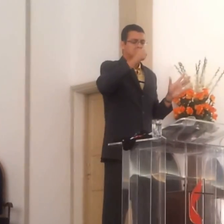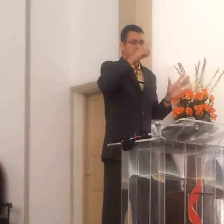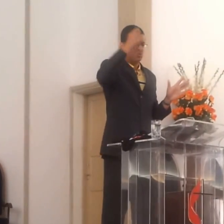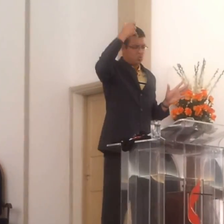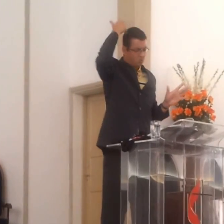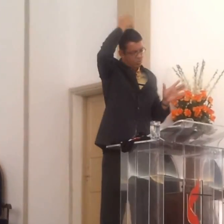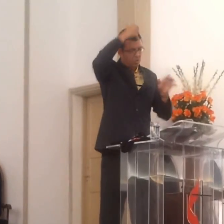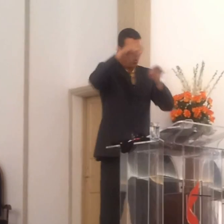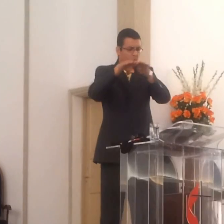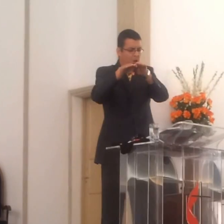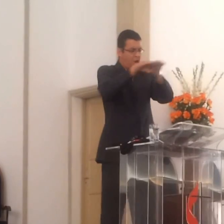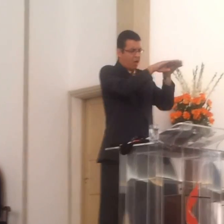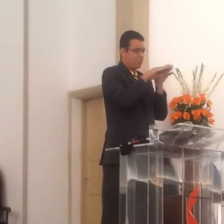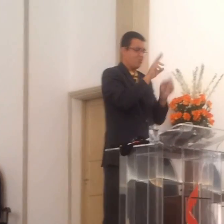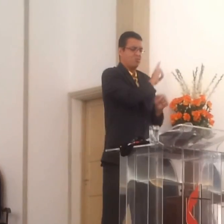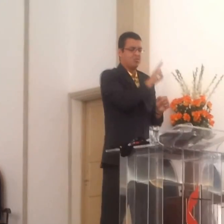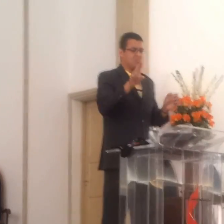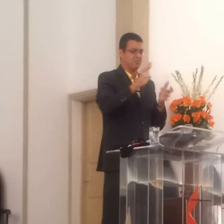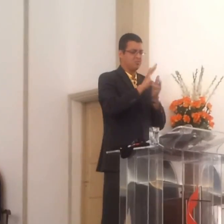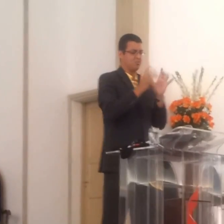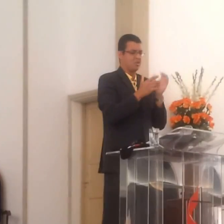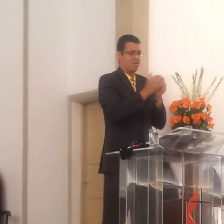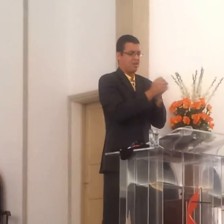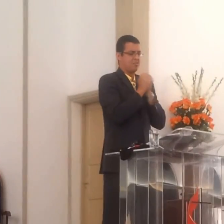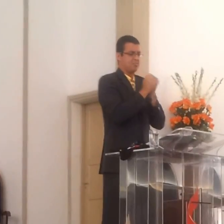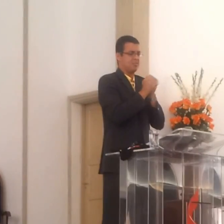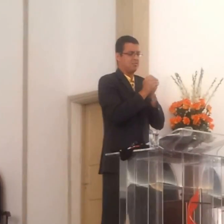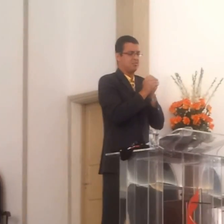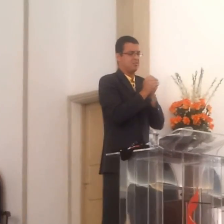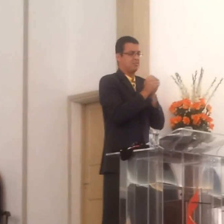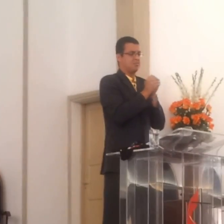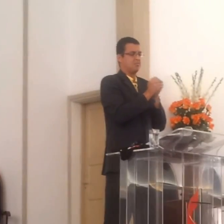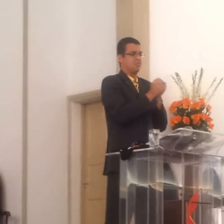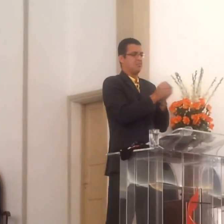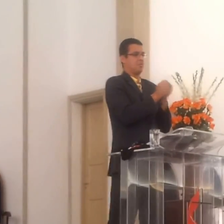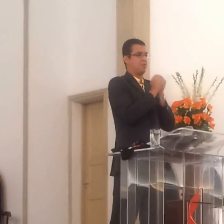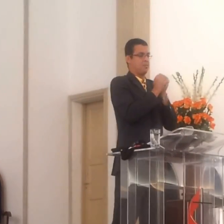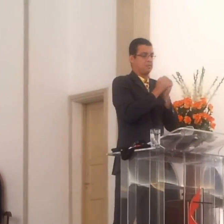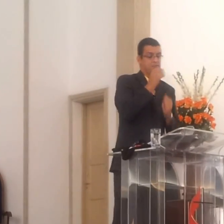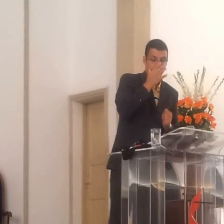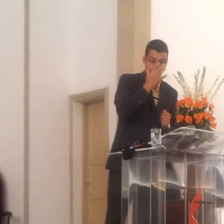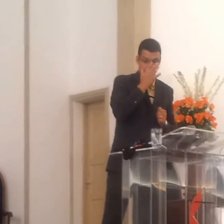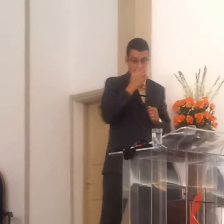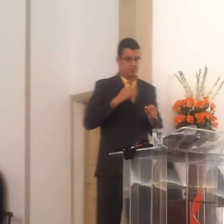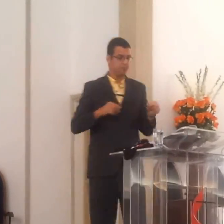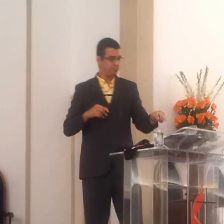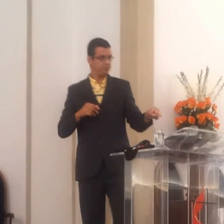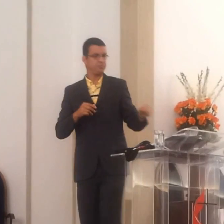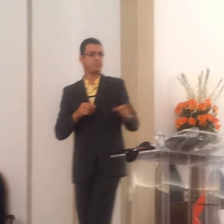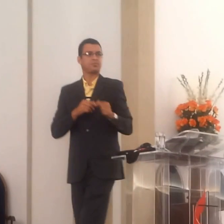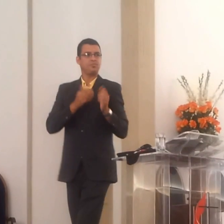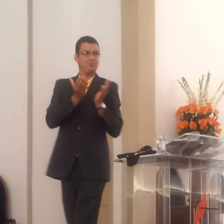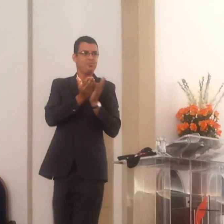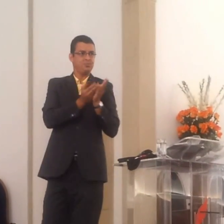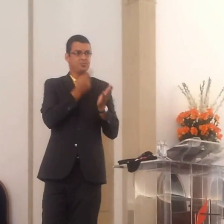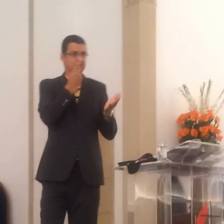para que possamos ouvir, que o Espírito possa ungir as nossas vidas agora de manhã. Em nome de Jesus. Amém. A palavra